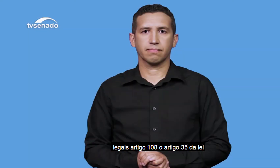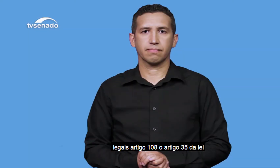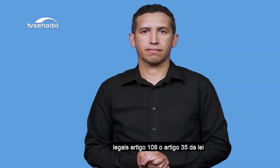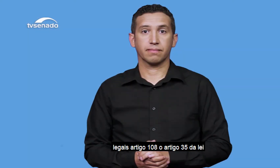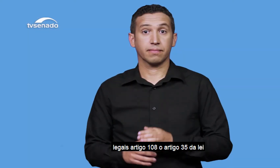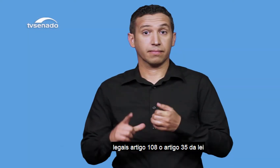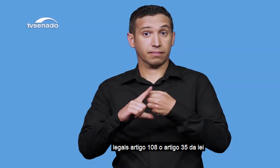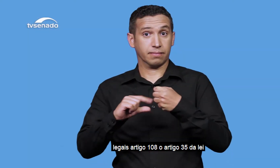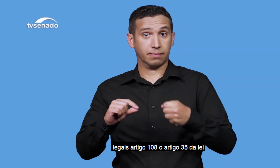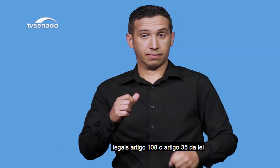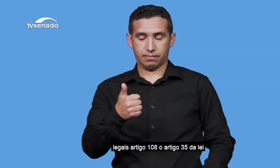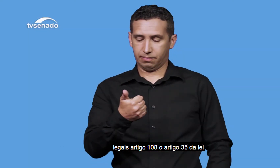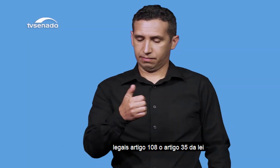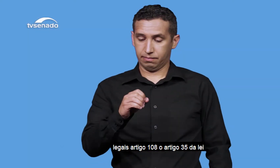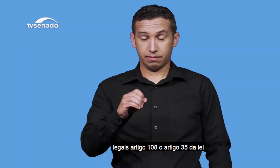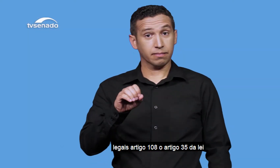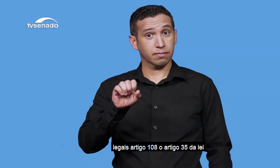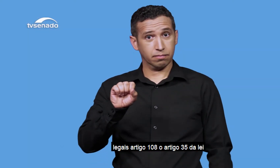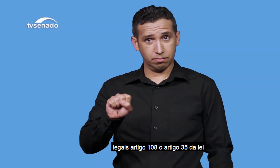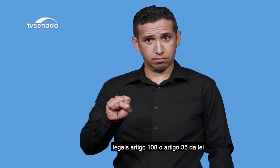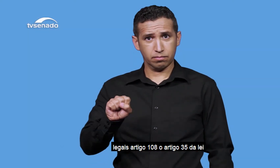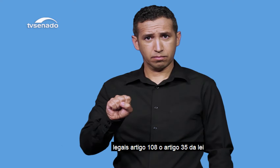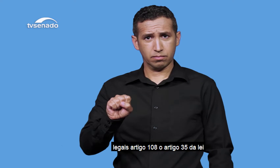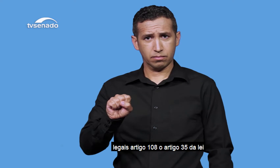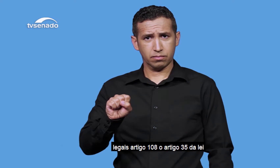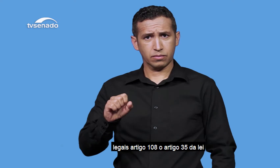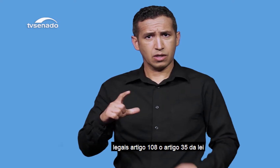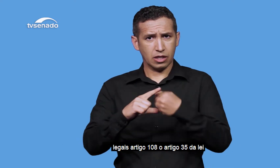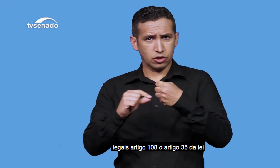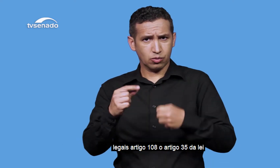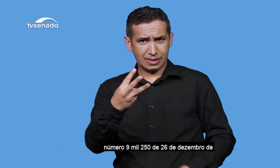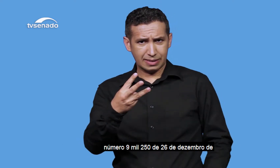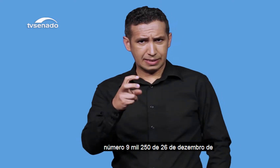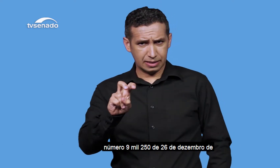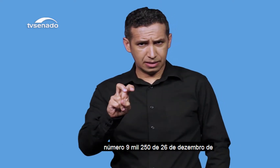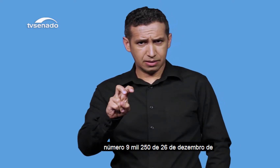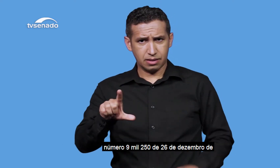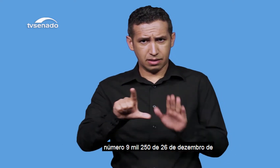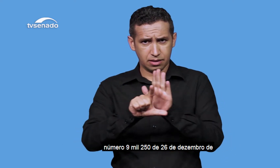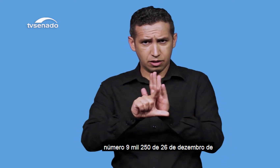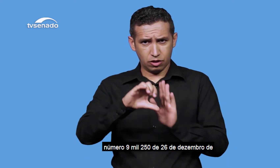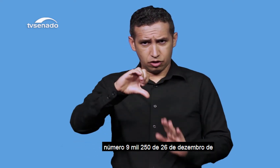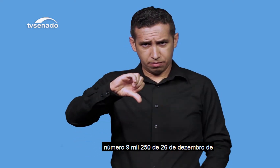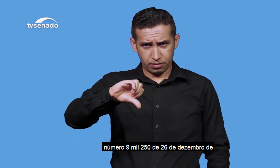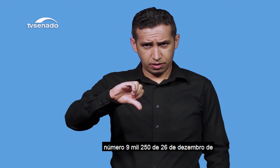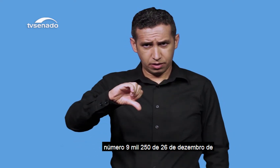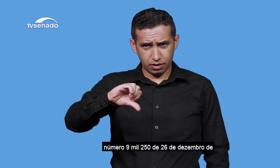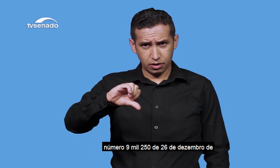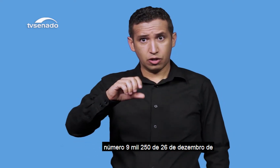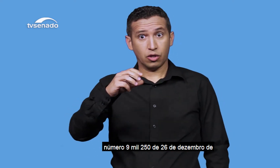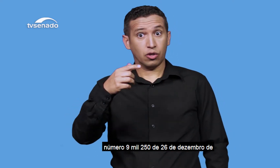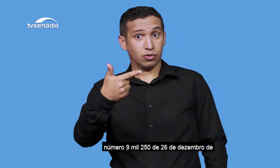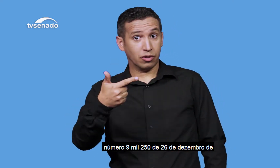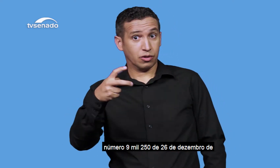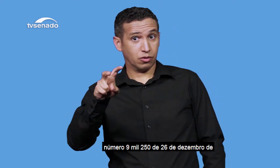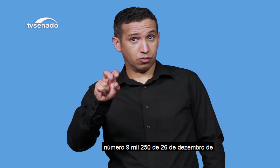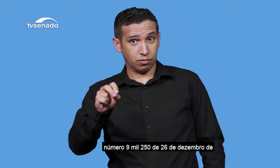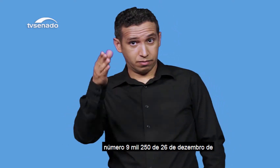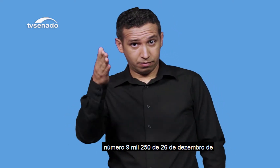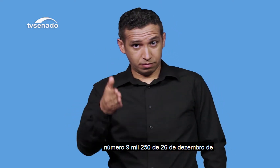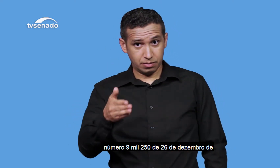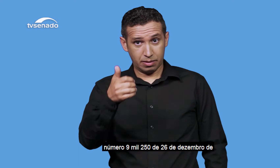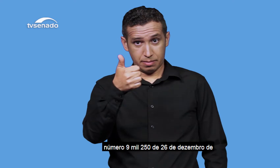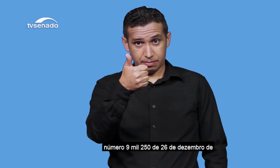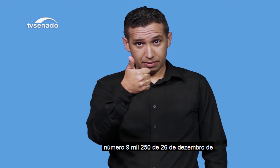artigo 108 o artigo 35 da lei número 9 mil 250 de